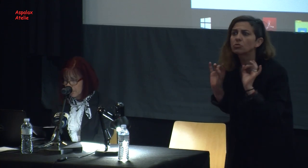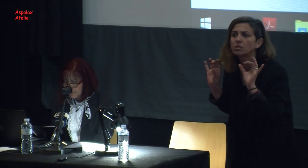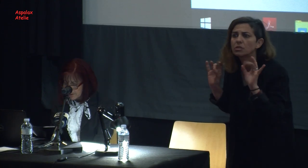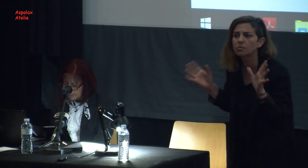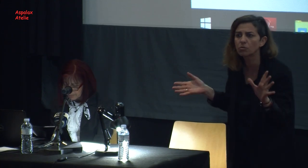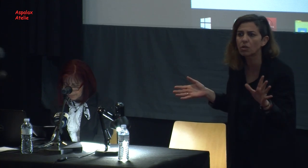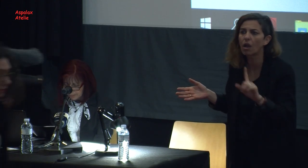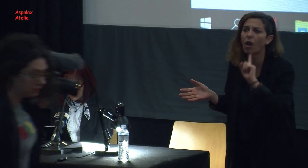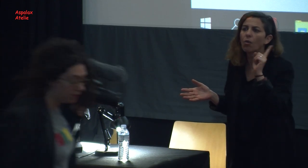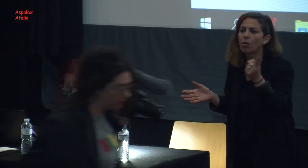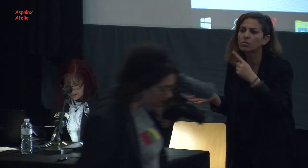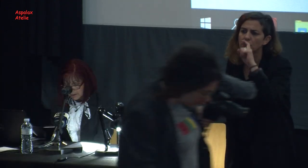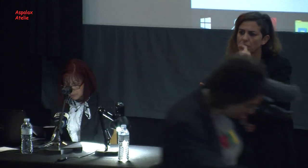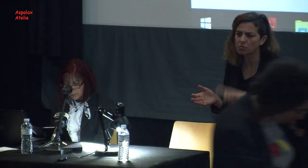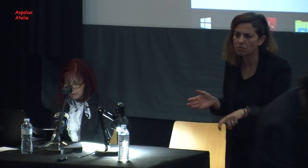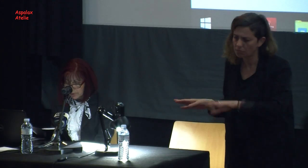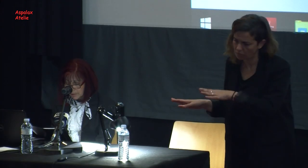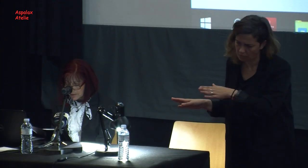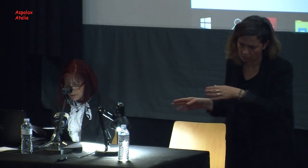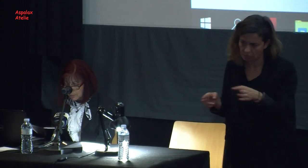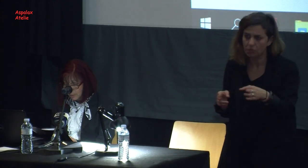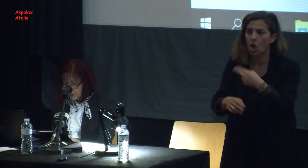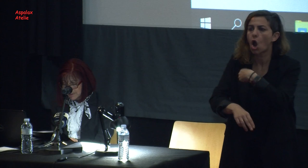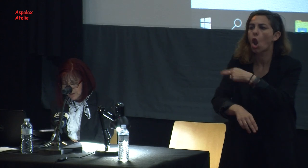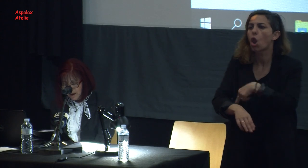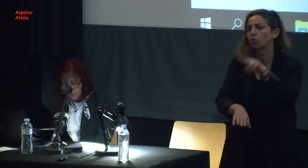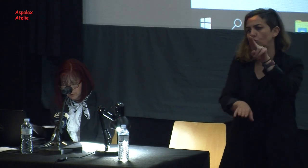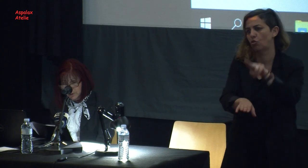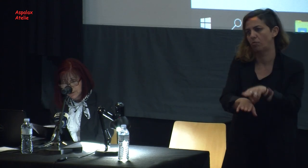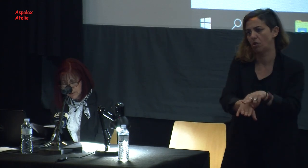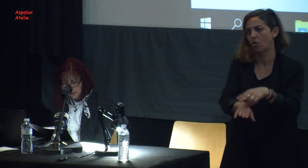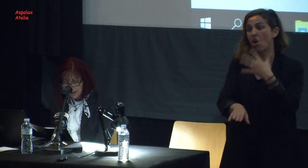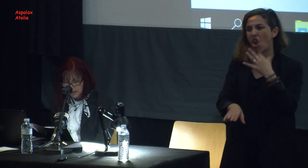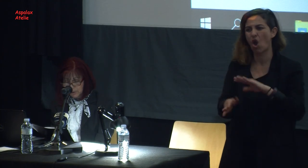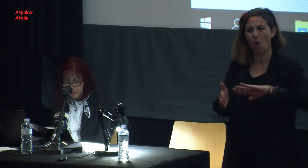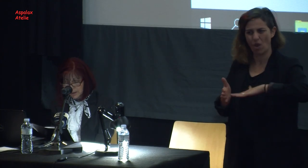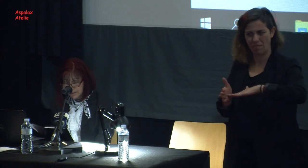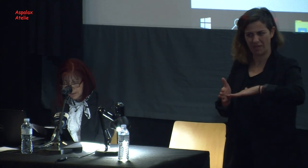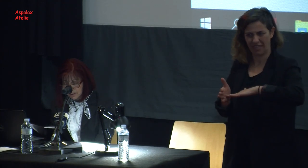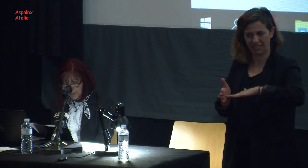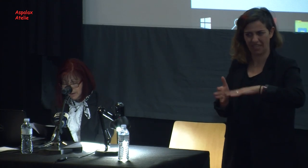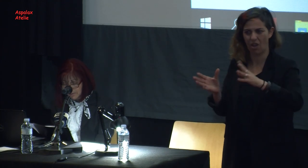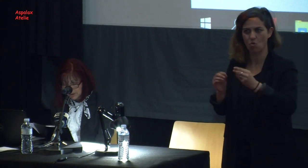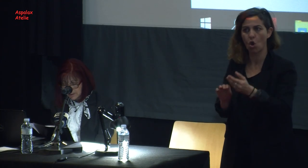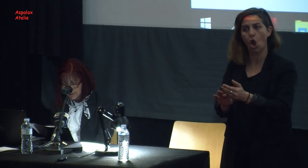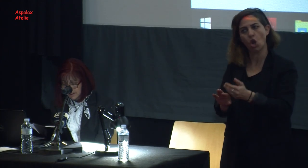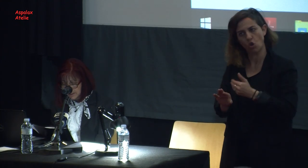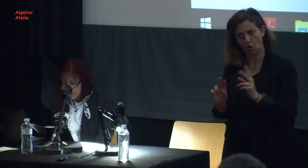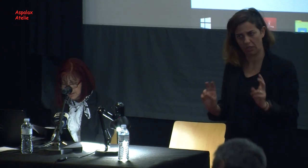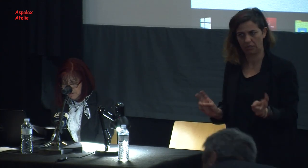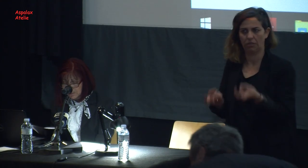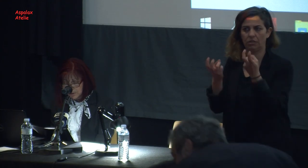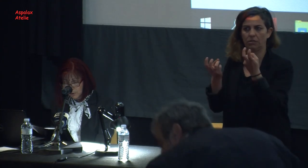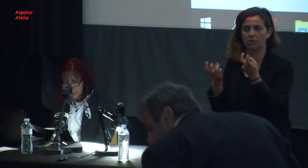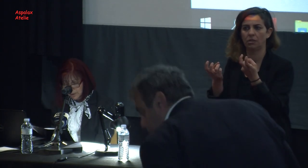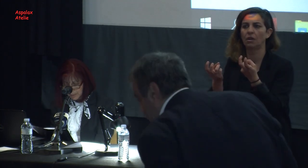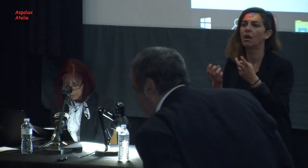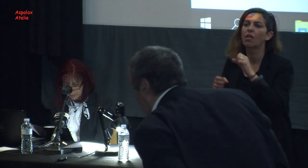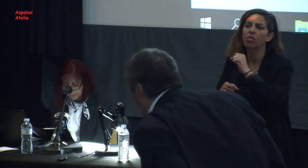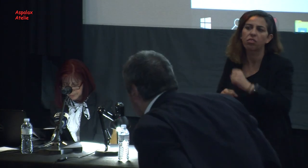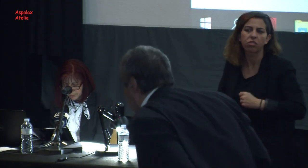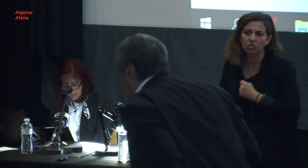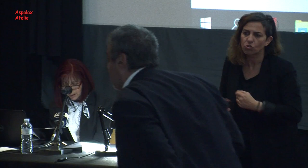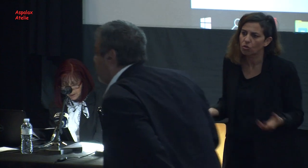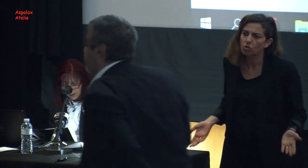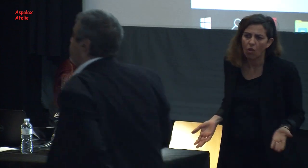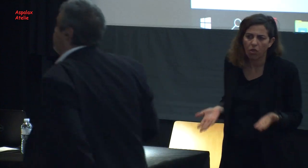στο νοσοκομείο. Και αυτό διότι οι υπηρεσίες πρώιμης διάγνωσης και ουσιαστικής παρέμβασης στην κρίση δυστυχώς δεν